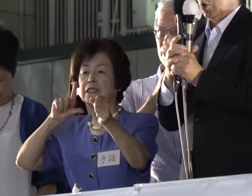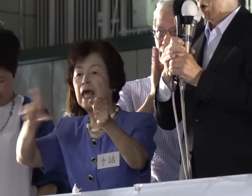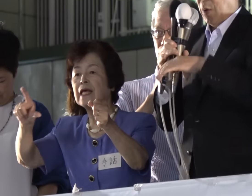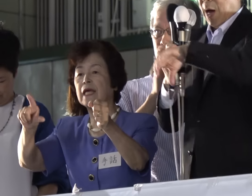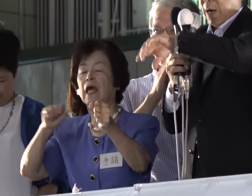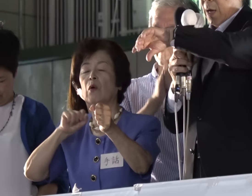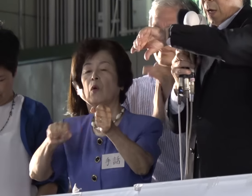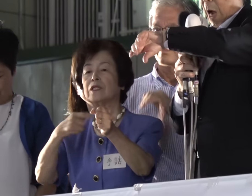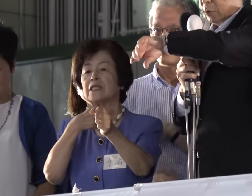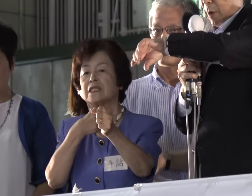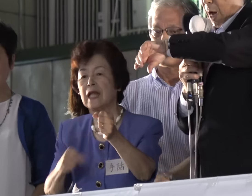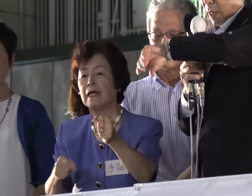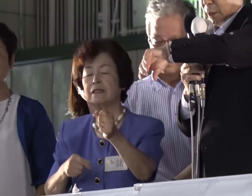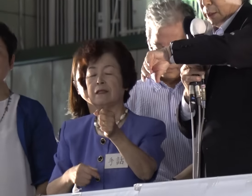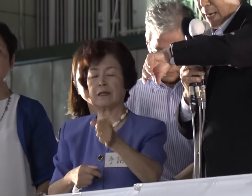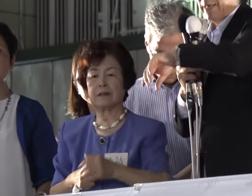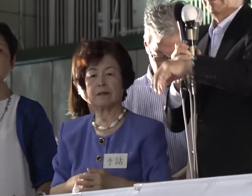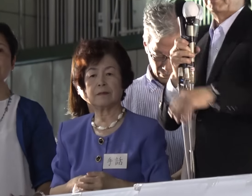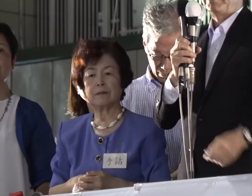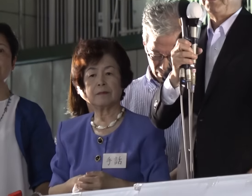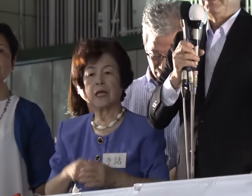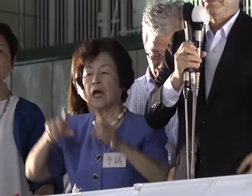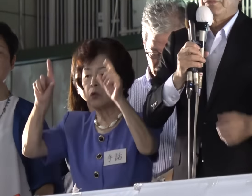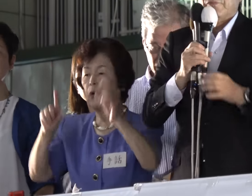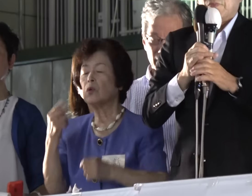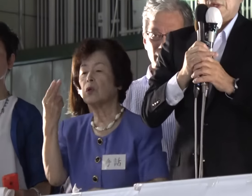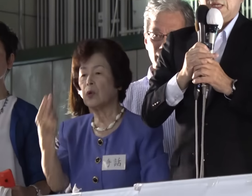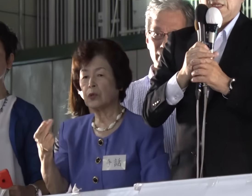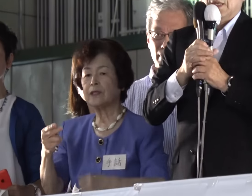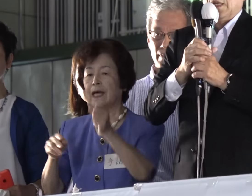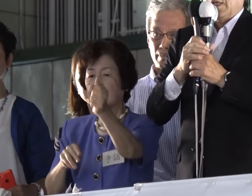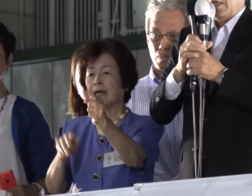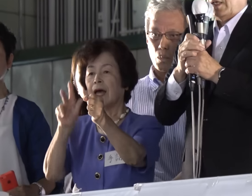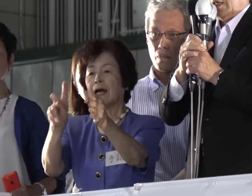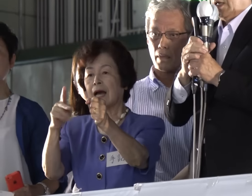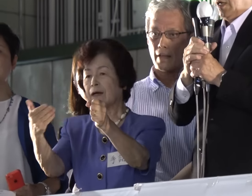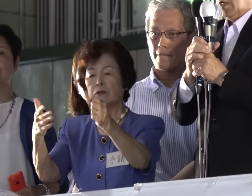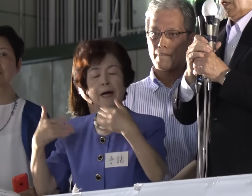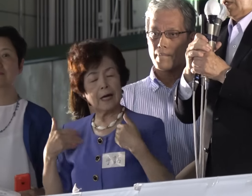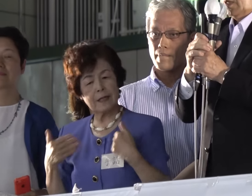東京都には核はいらない、